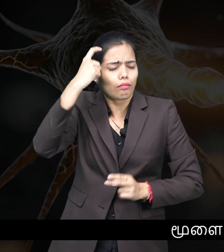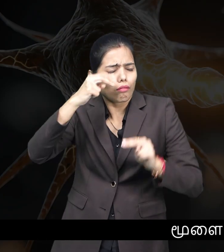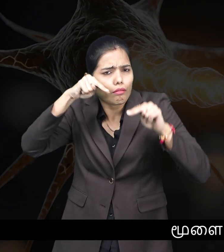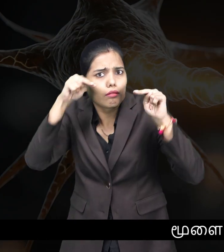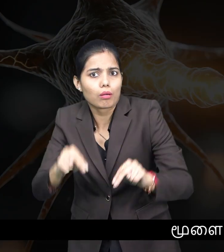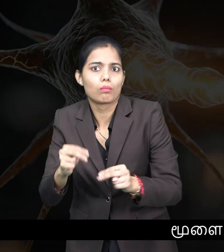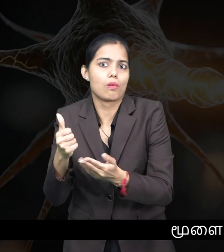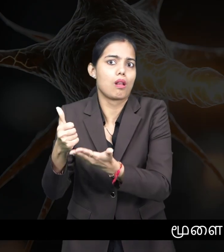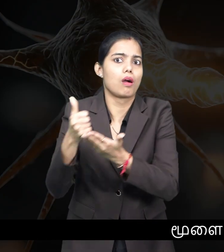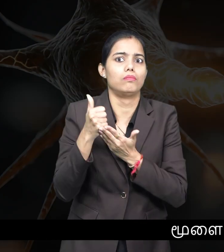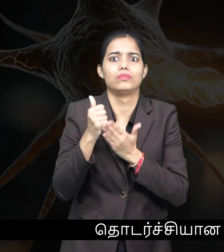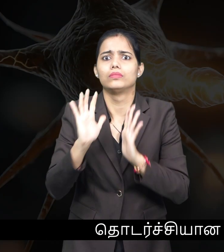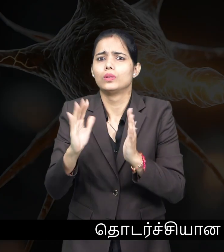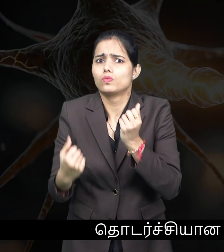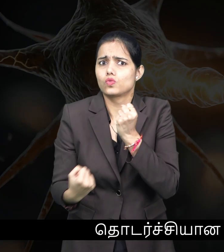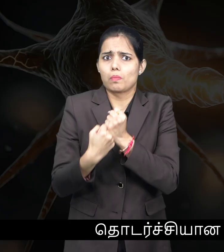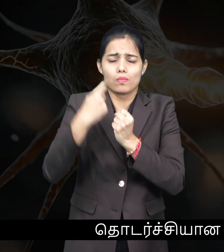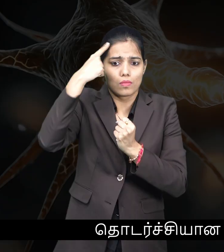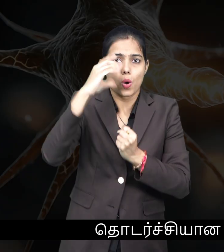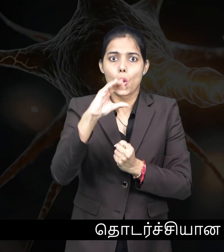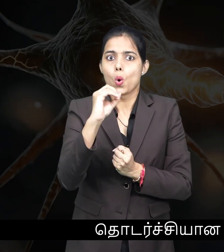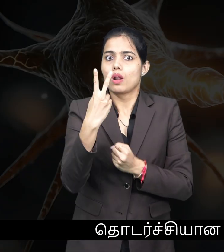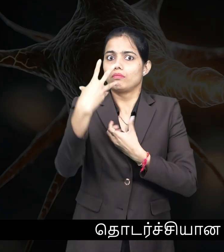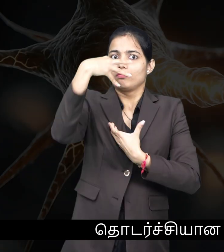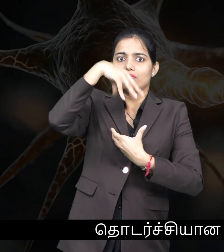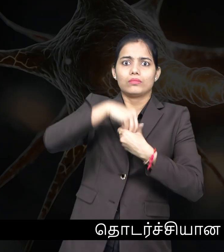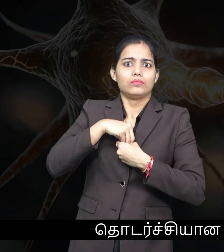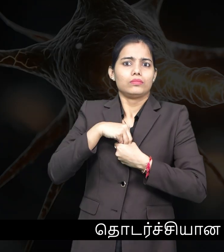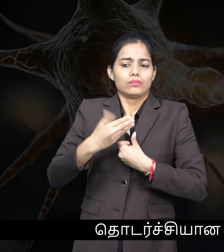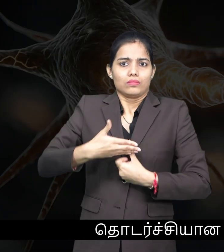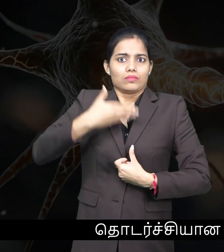மூளை சரியாக செயல்பட தொடர்ச்சியான ஆக்சிஜன் தேவைப்படுகிறது.